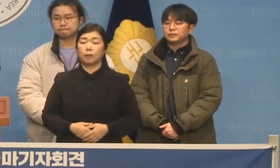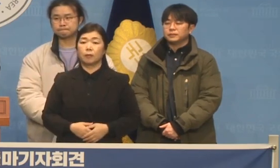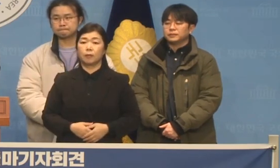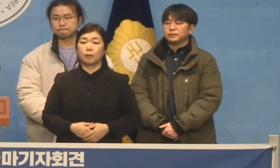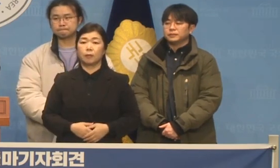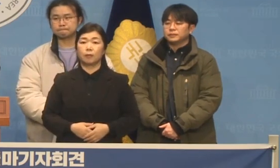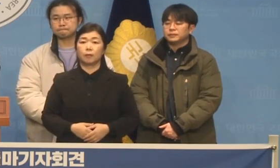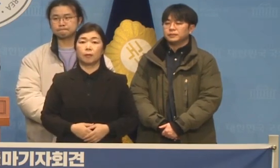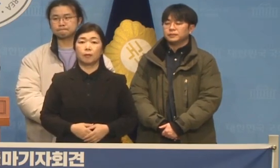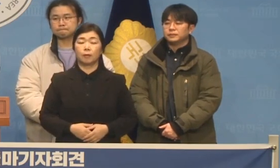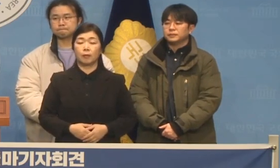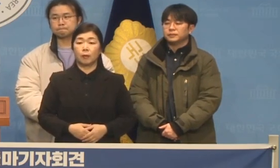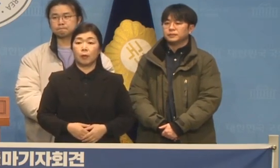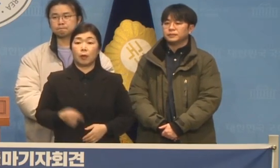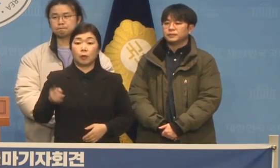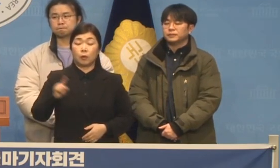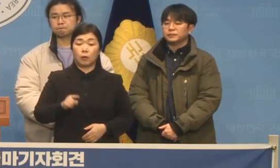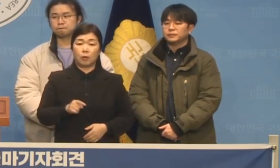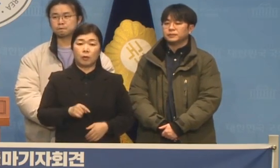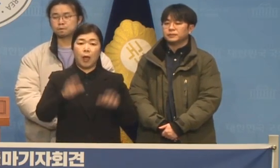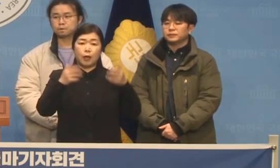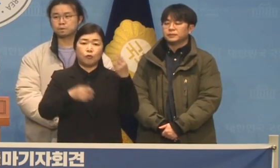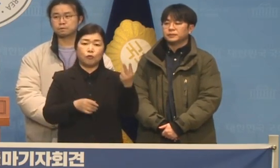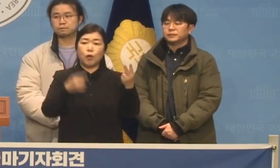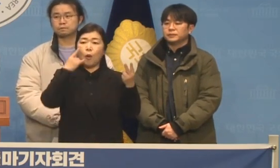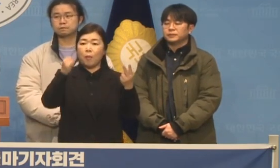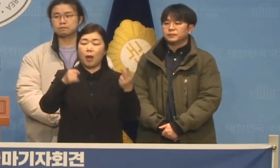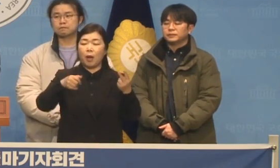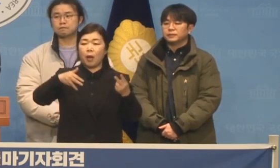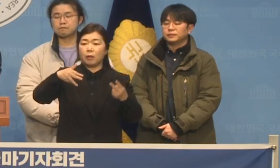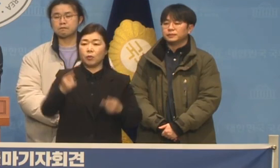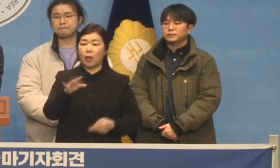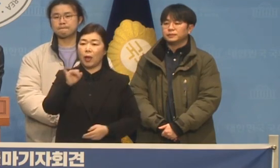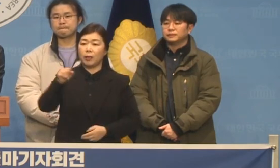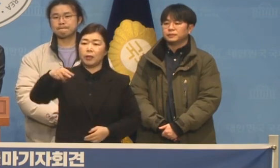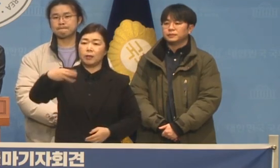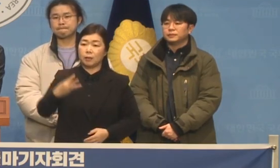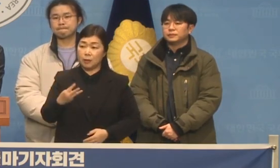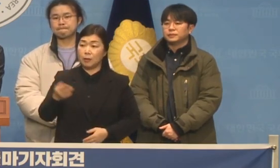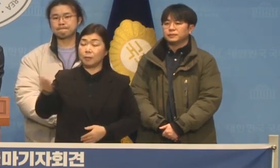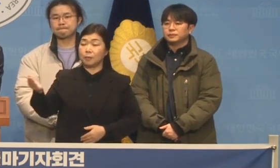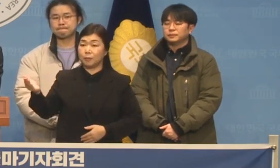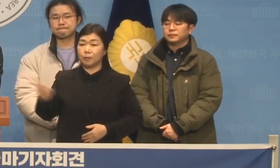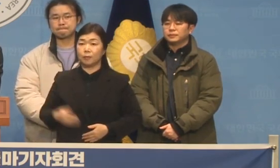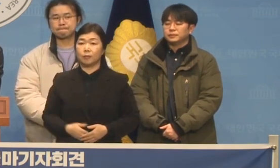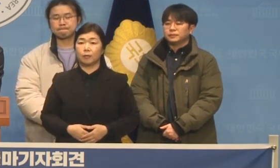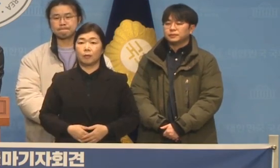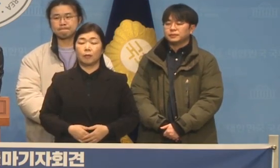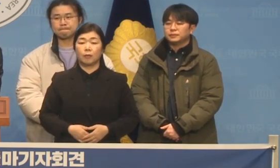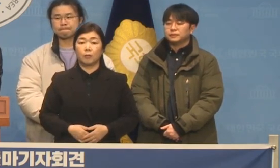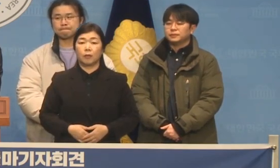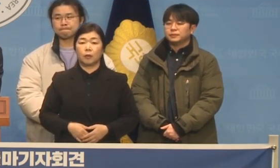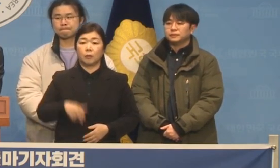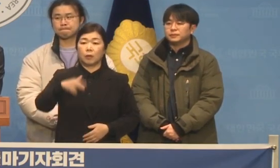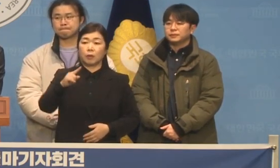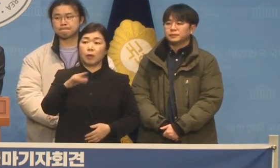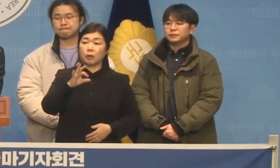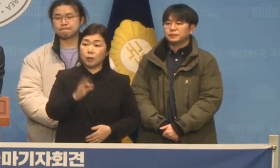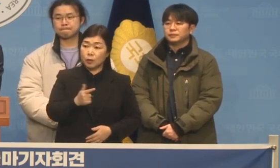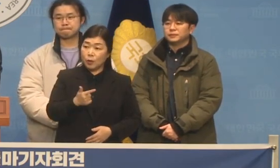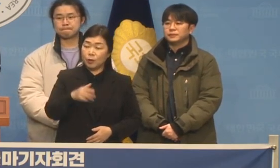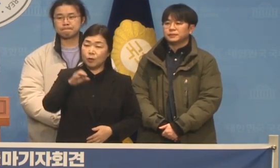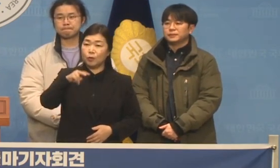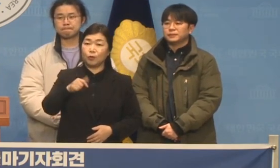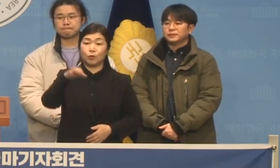주시겠습니까? 고맙습니다. 그리고 두 아이의 엄마인 최이슬님이 오셨습니다. 그리고 전윤우도 같이